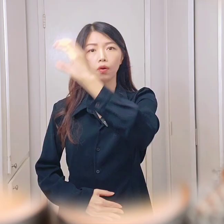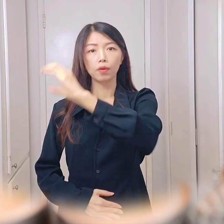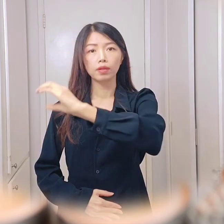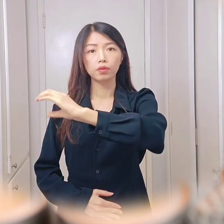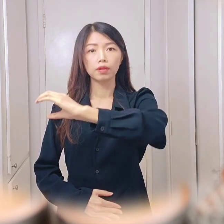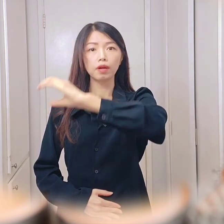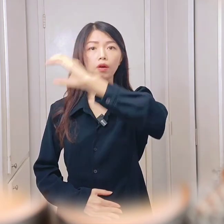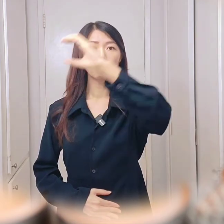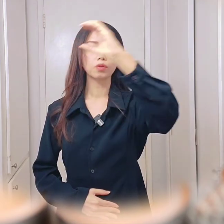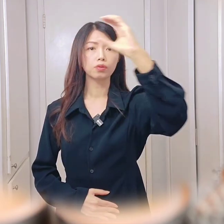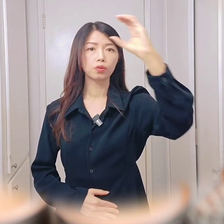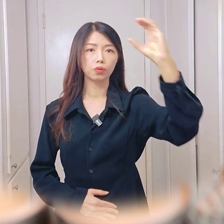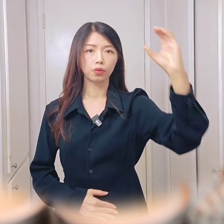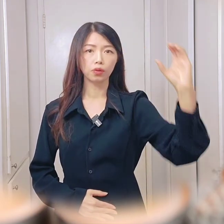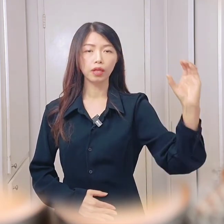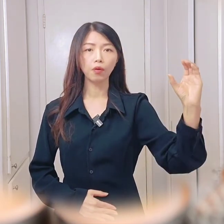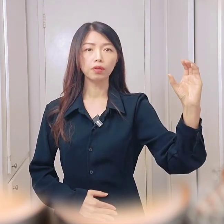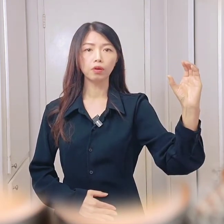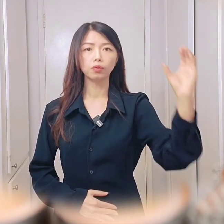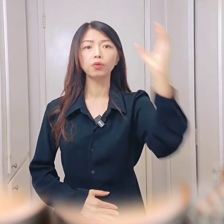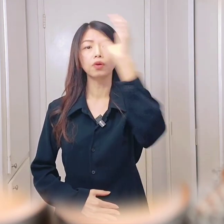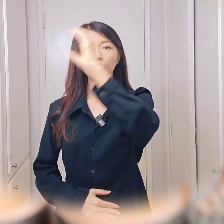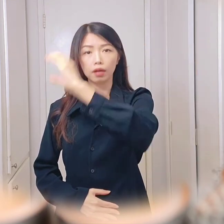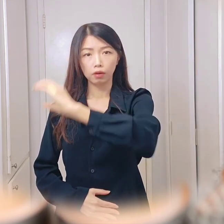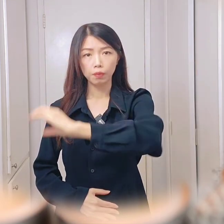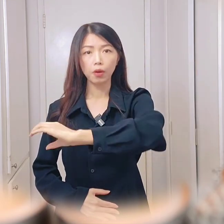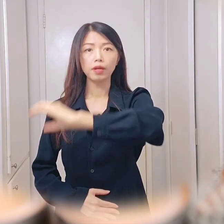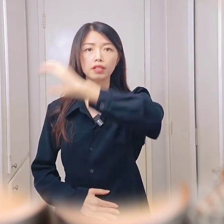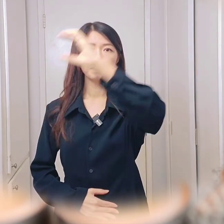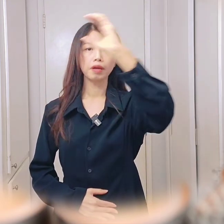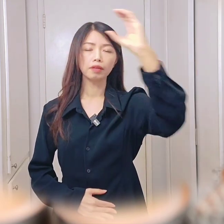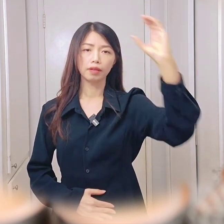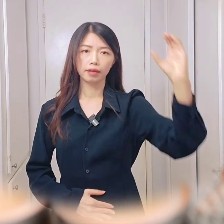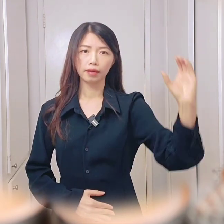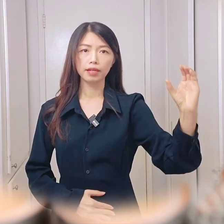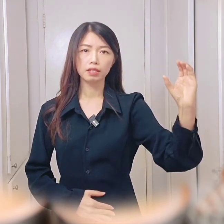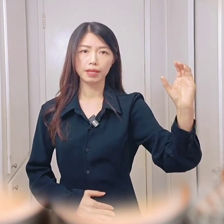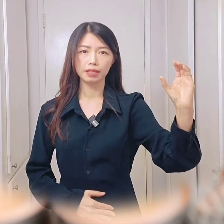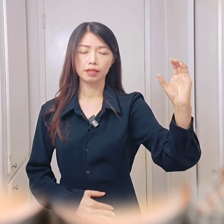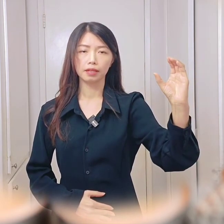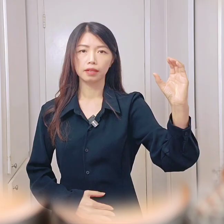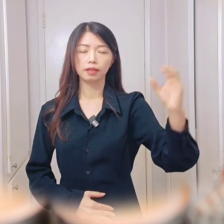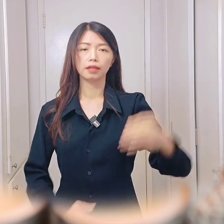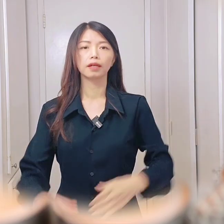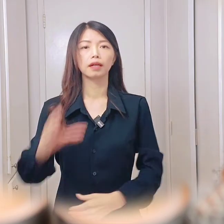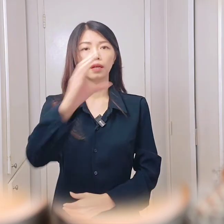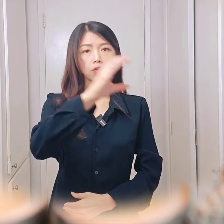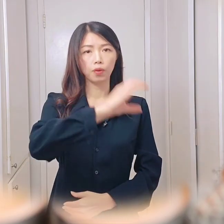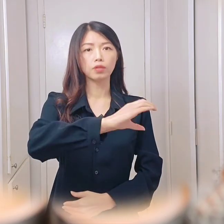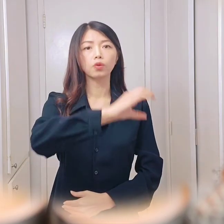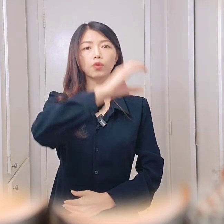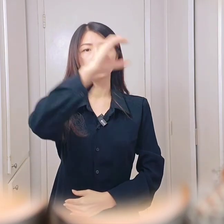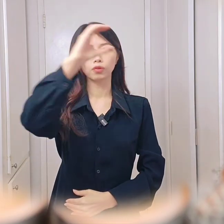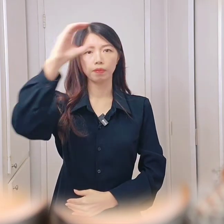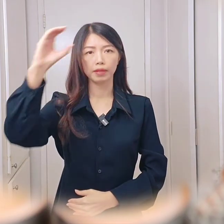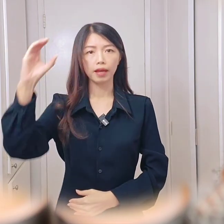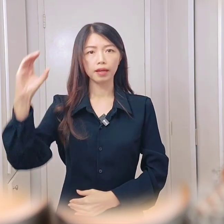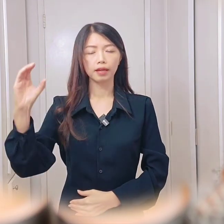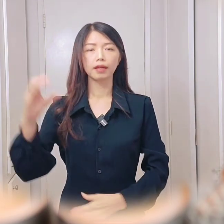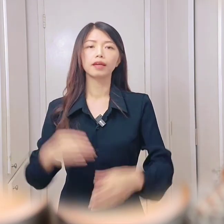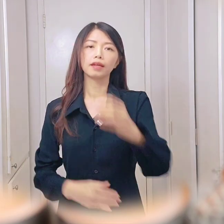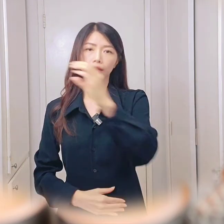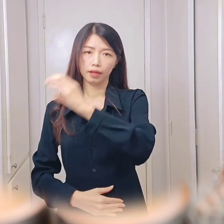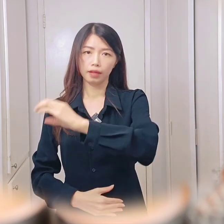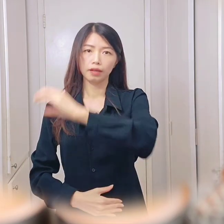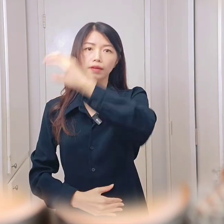이용해서 왼쪽에서 오른쪽으로 타원형으로 이렇게 표현하시면 크리스마스. 왼손으로 하셔도 됩니다.